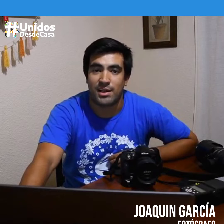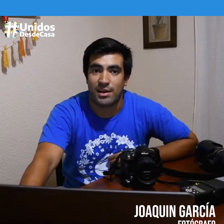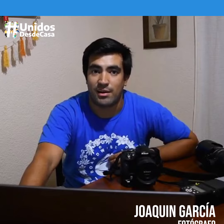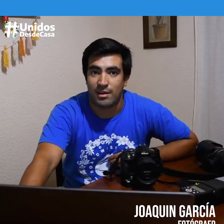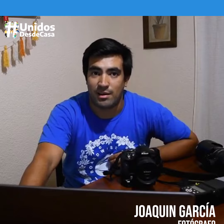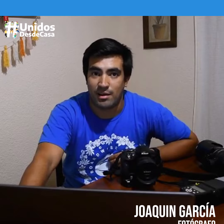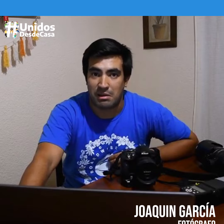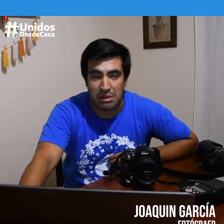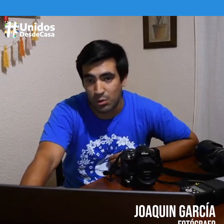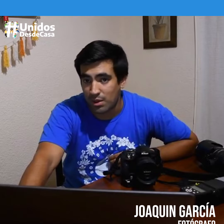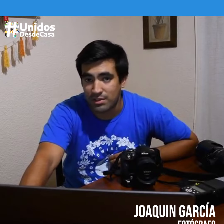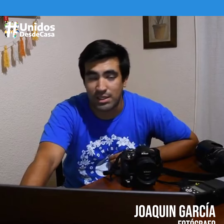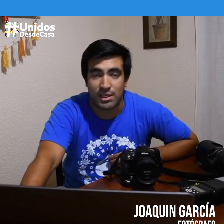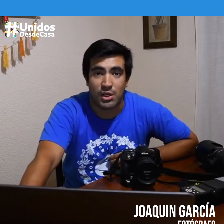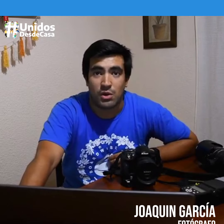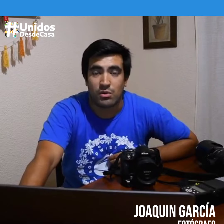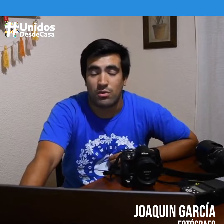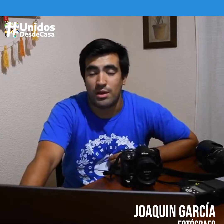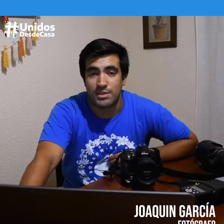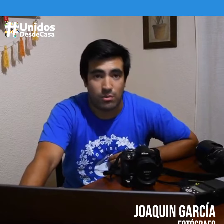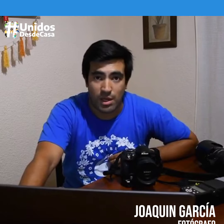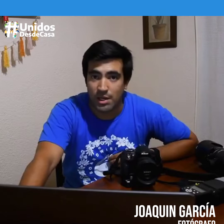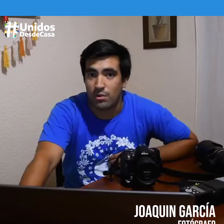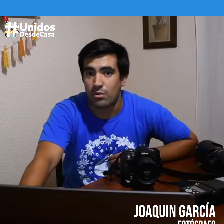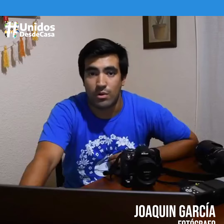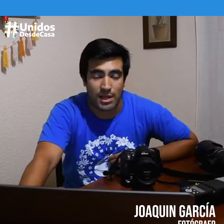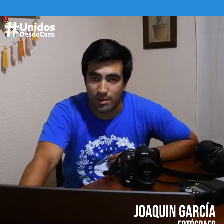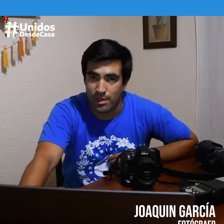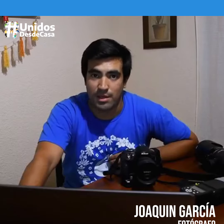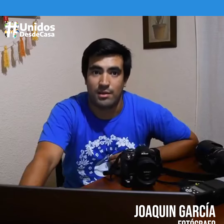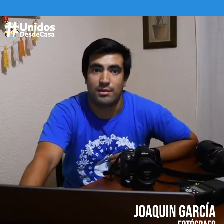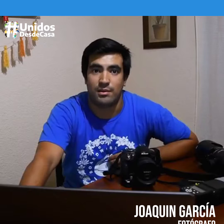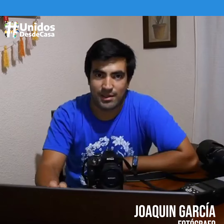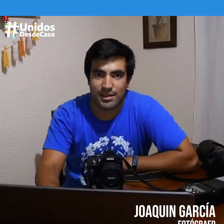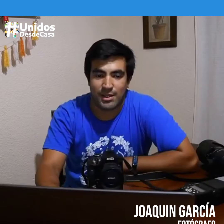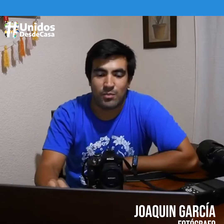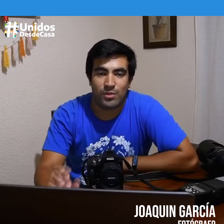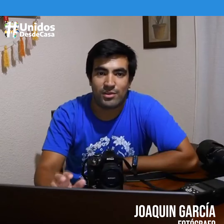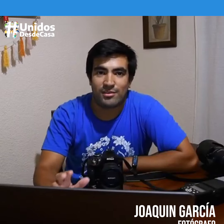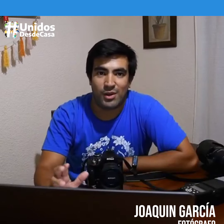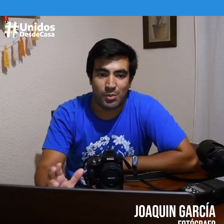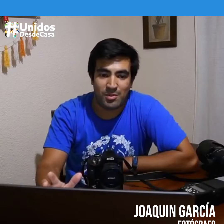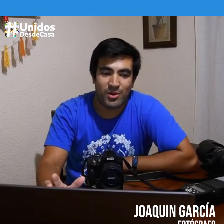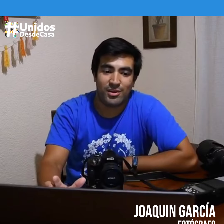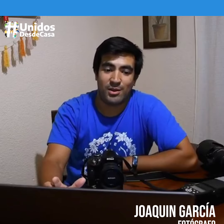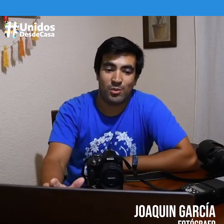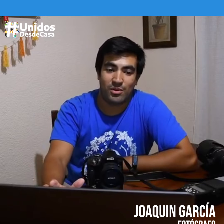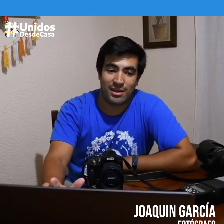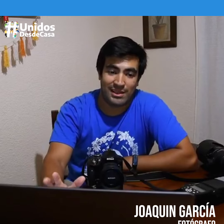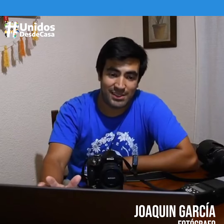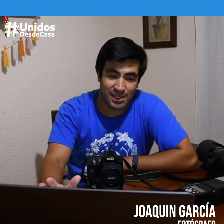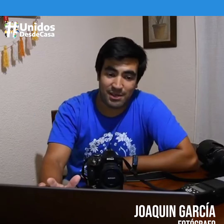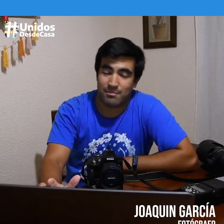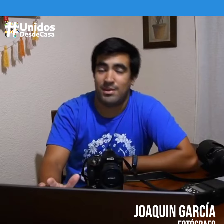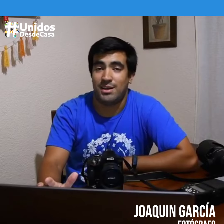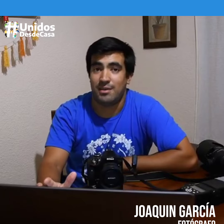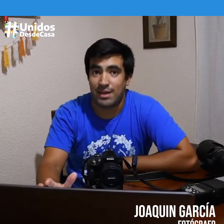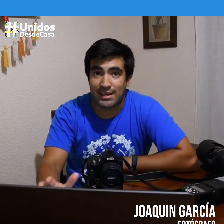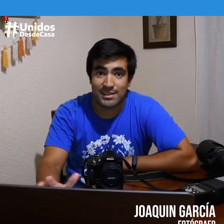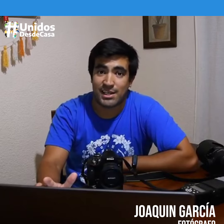en tu casa con el celular o con la cámara Bueno, lo primero que tenemos que hacer antes de sacar